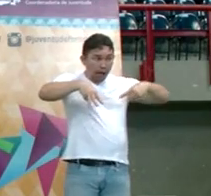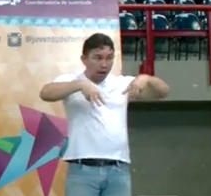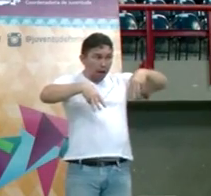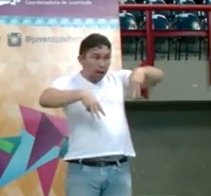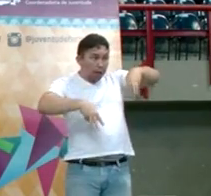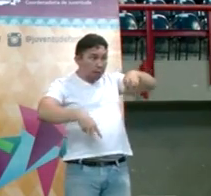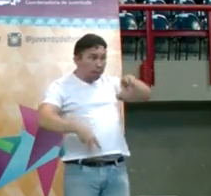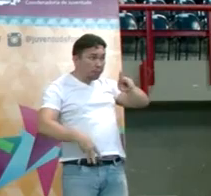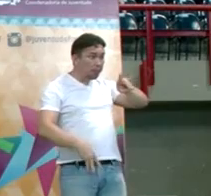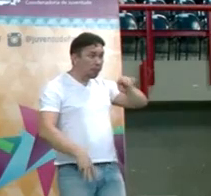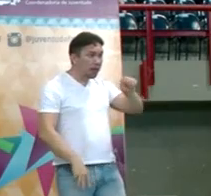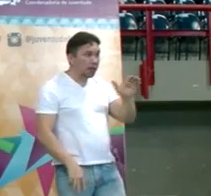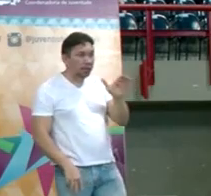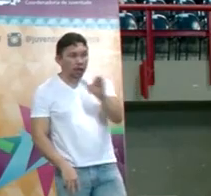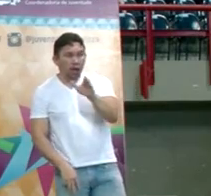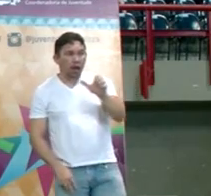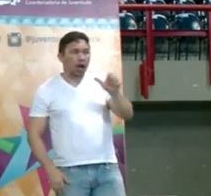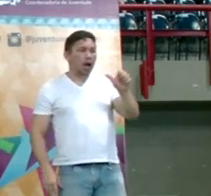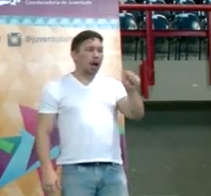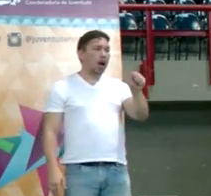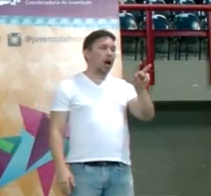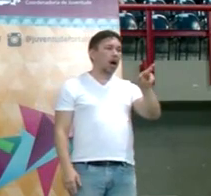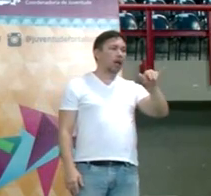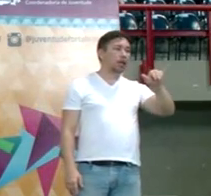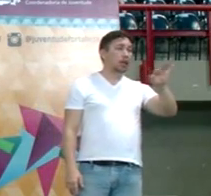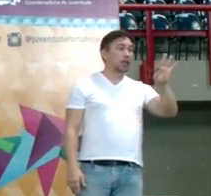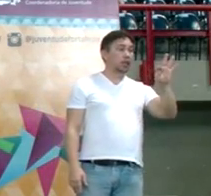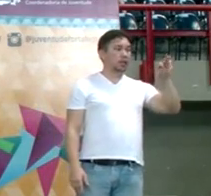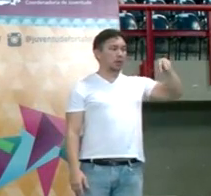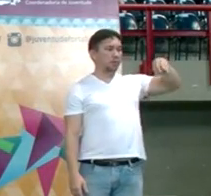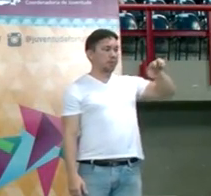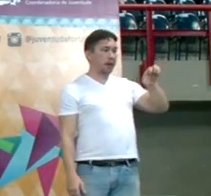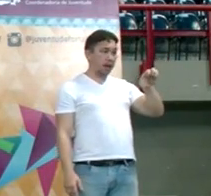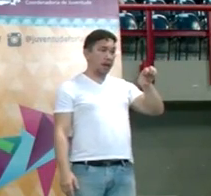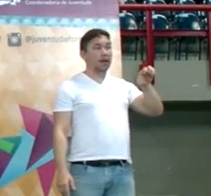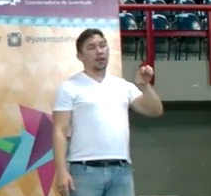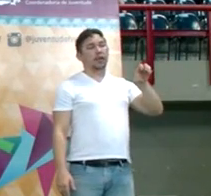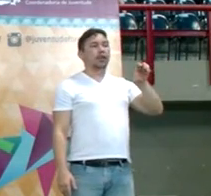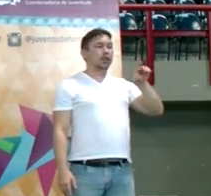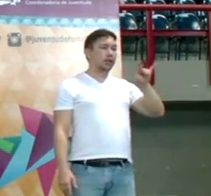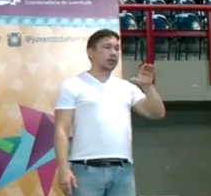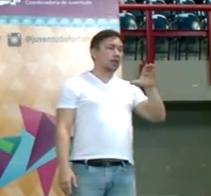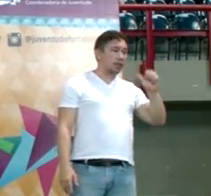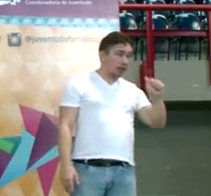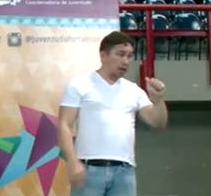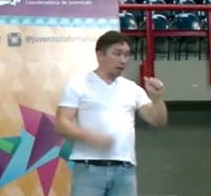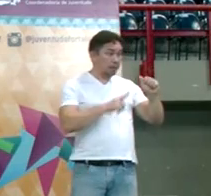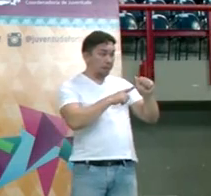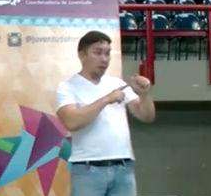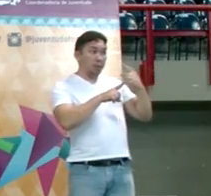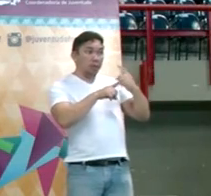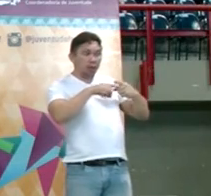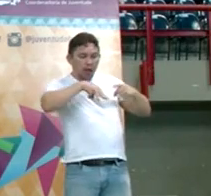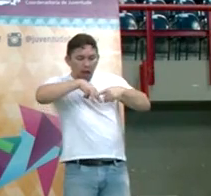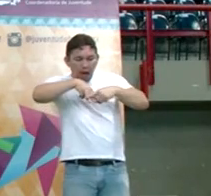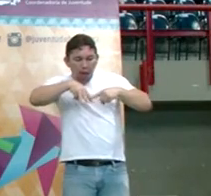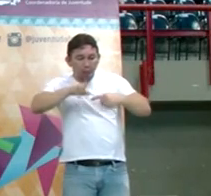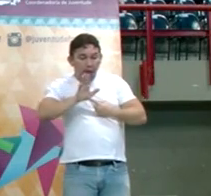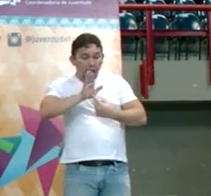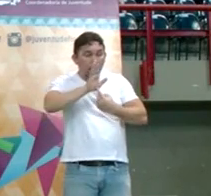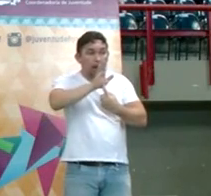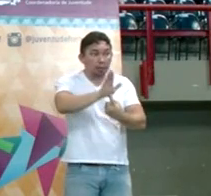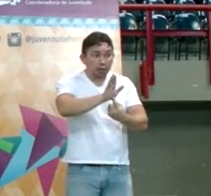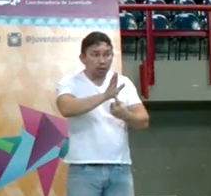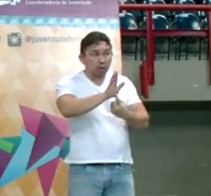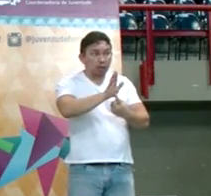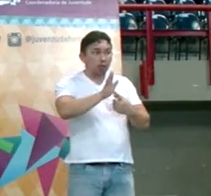aritmética, o que é que eu disse para vocês? Que a gente precisa ter cuidado. Por quê? Porque nem sempre a média representa